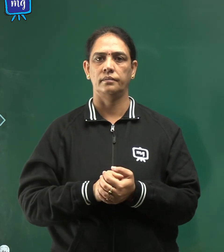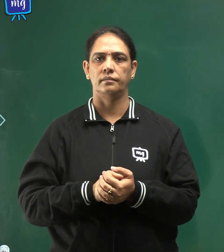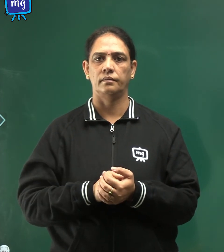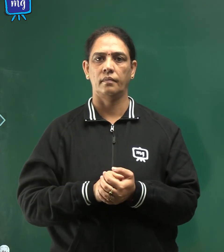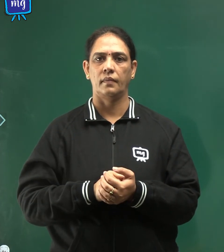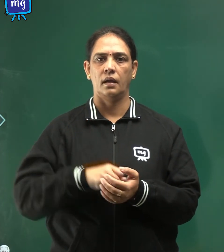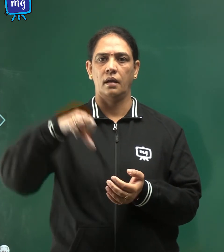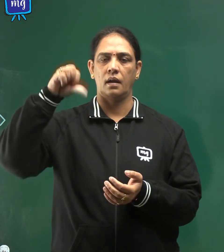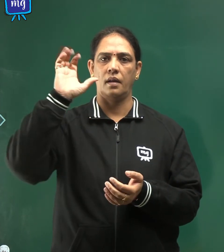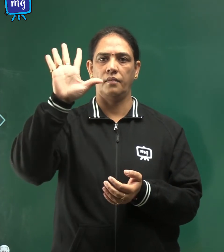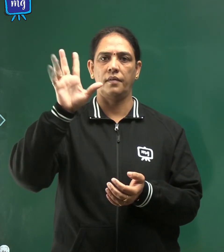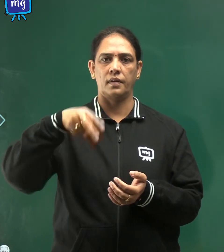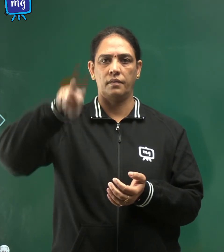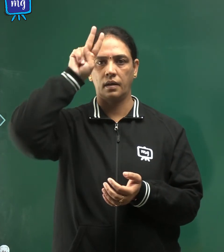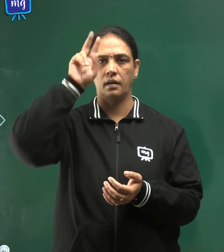95 का वर्ग